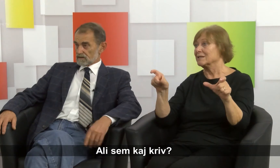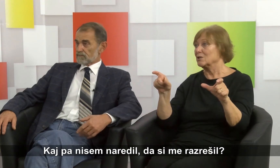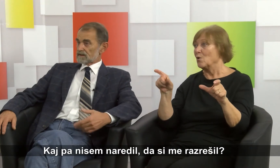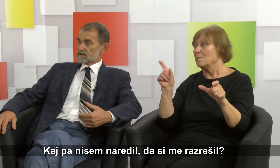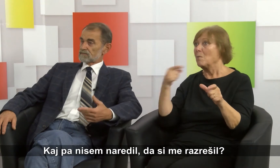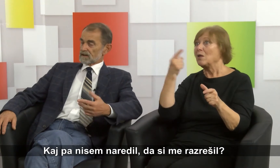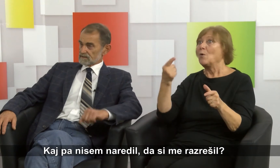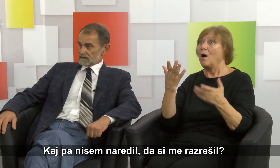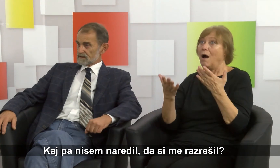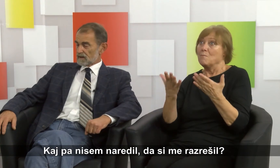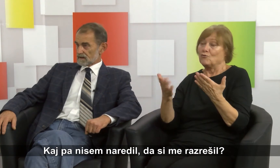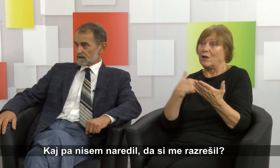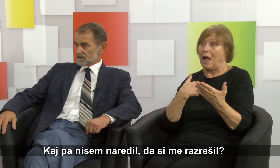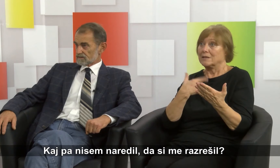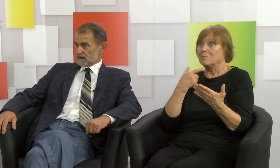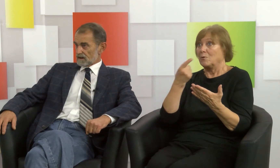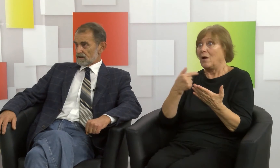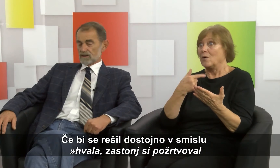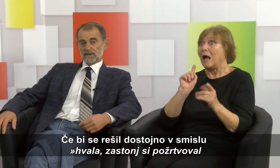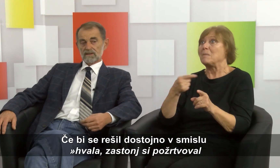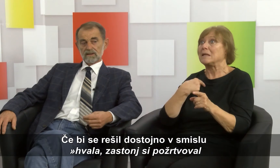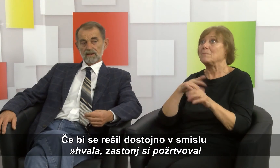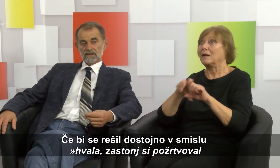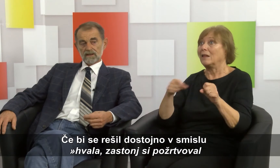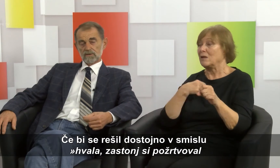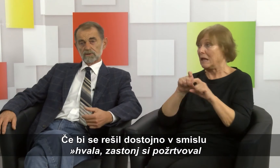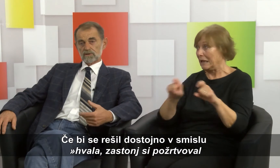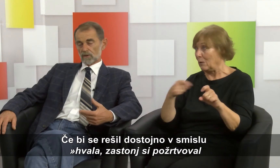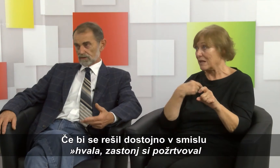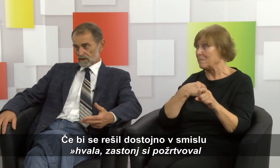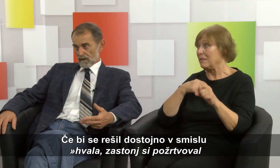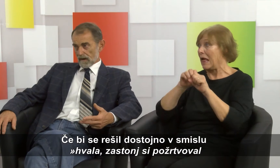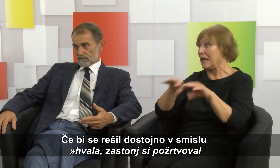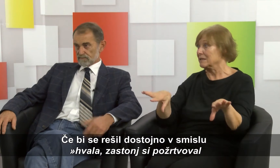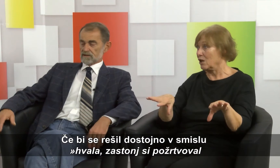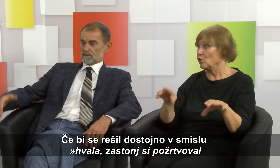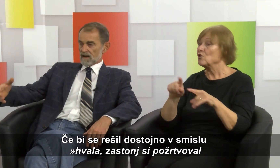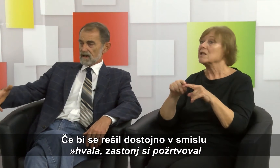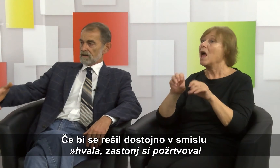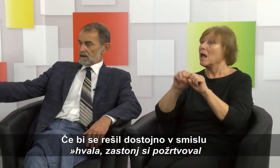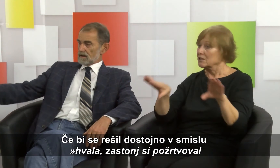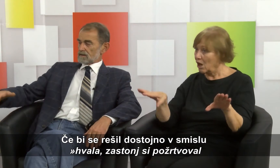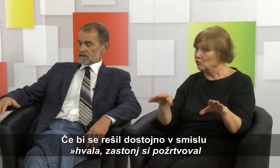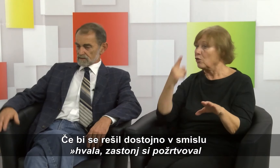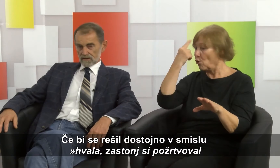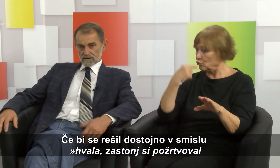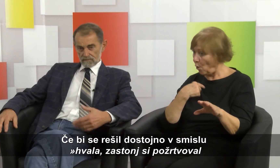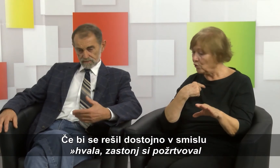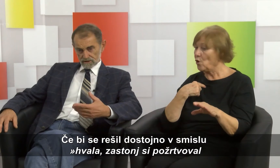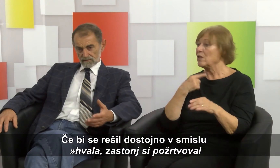kaj pa nisem naredil, da si me razrešil. Ne. Če bi se razrešil dostojno, v smislu hvala, zastojn si